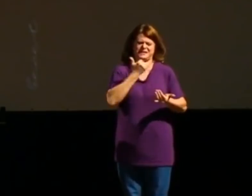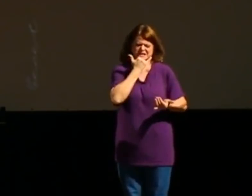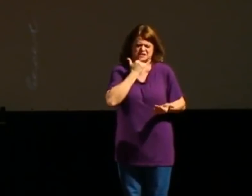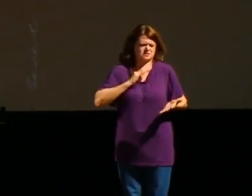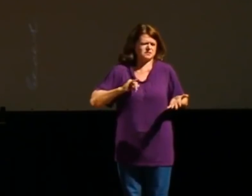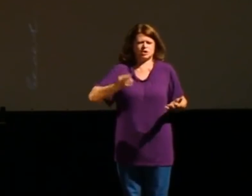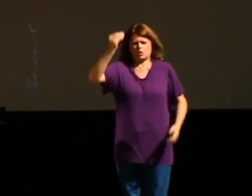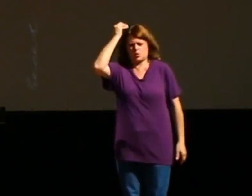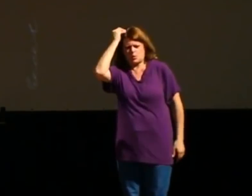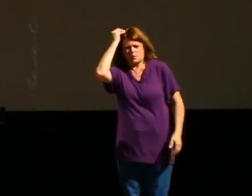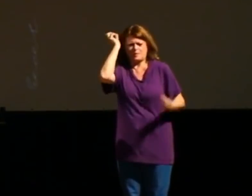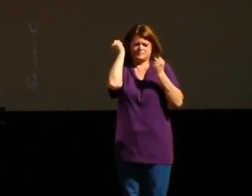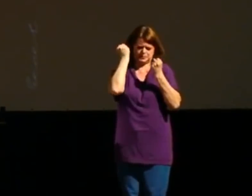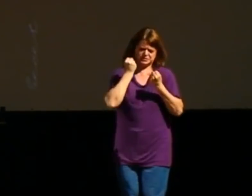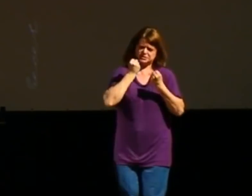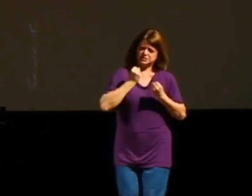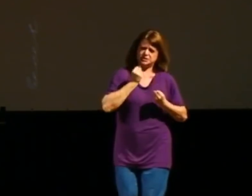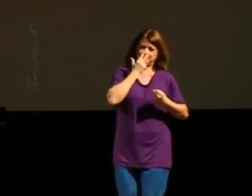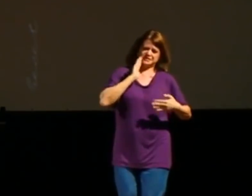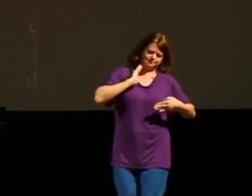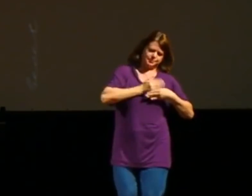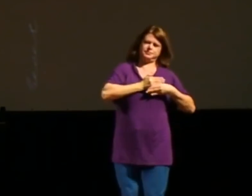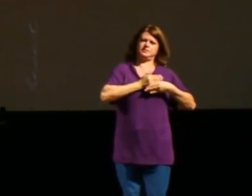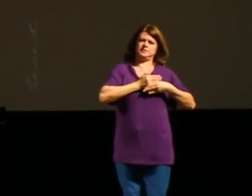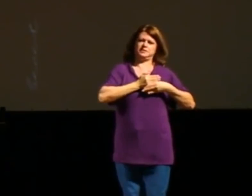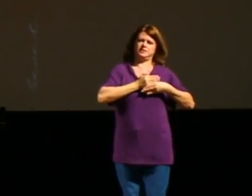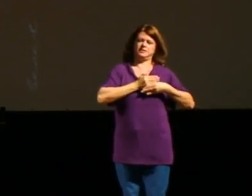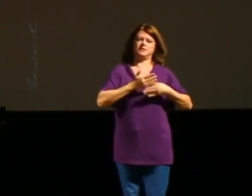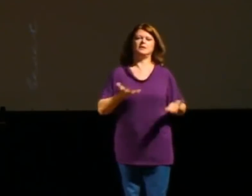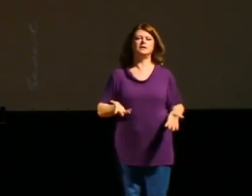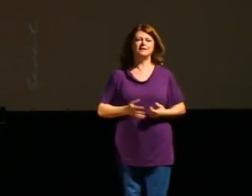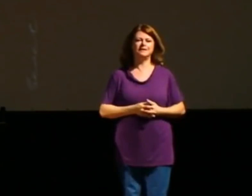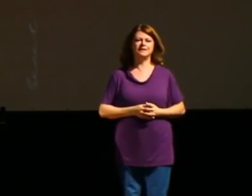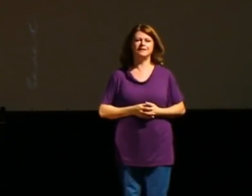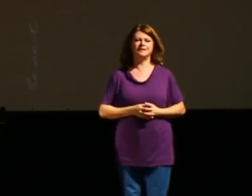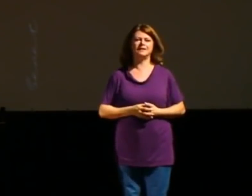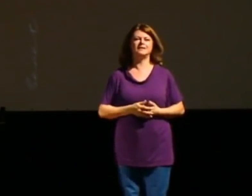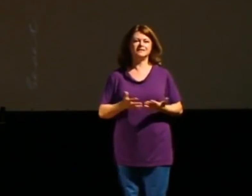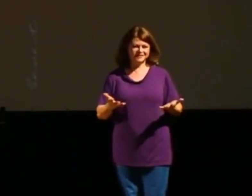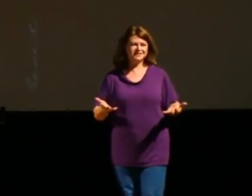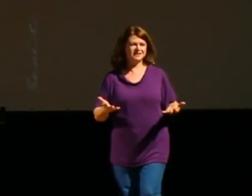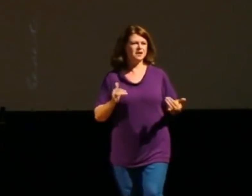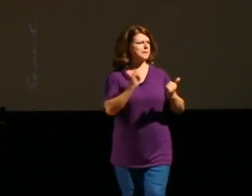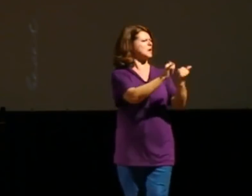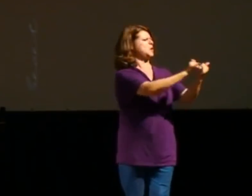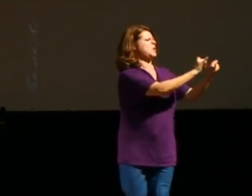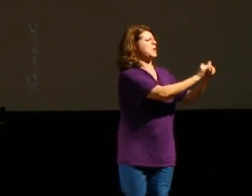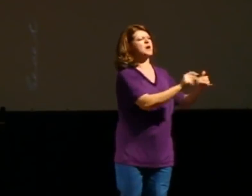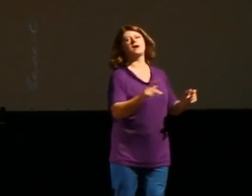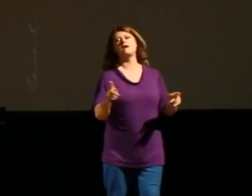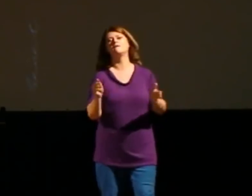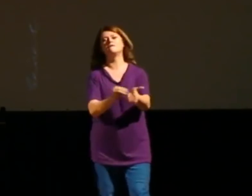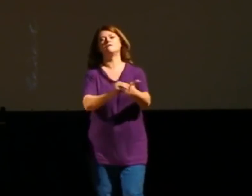carregado de culpas. Gente que acredita que Deus pode perdoar todo mundo, só não perdoa o pecado dele. Gente que acredita que pode perdoar